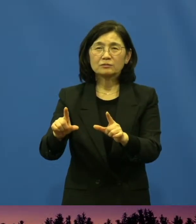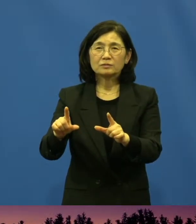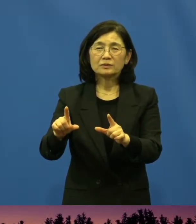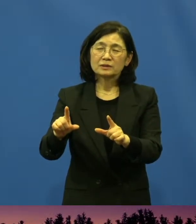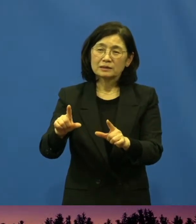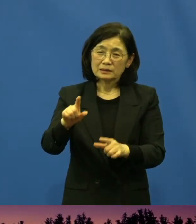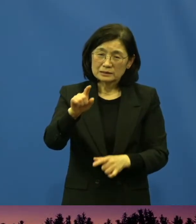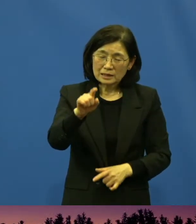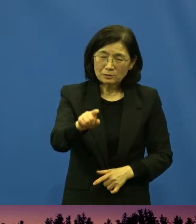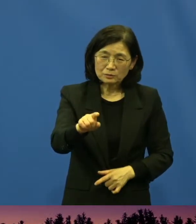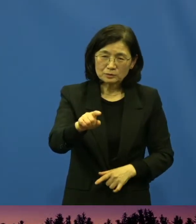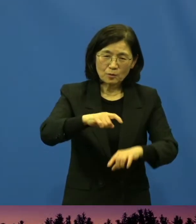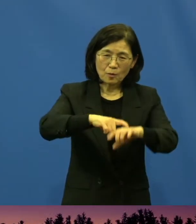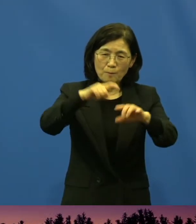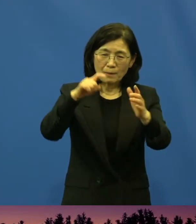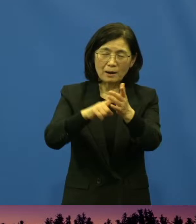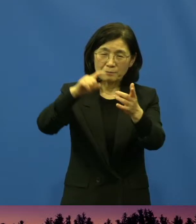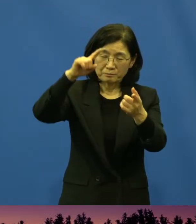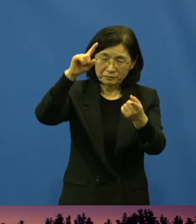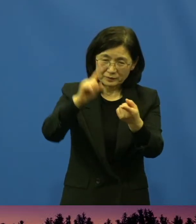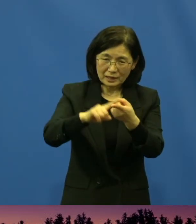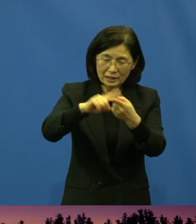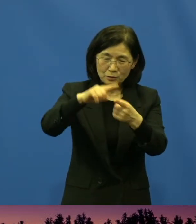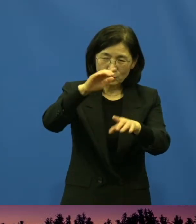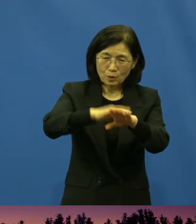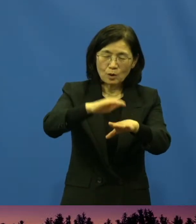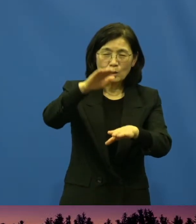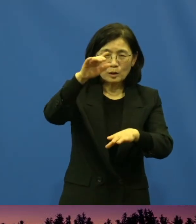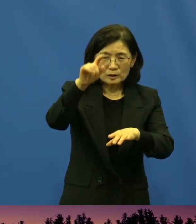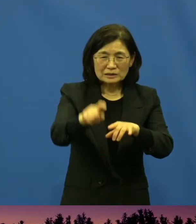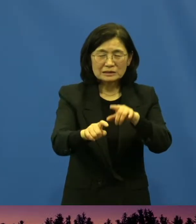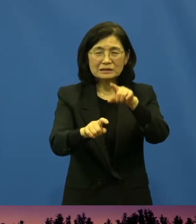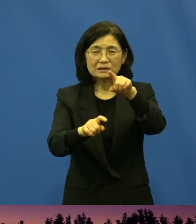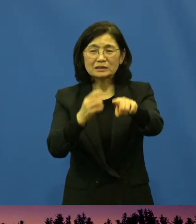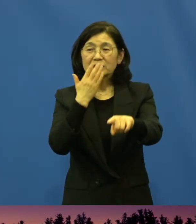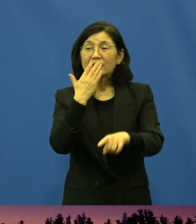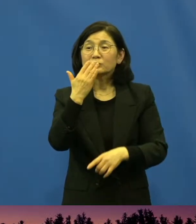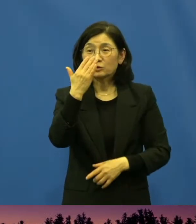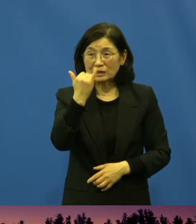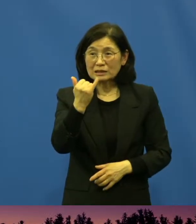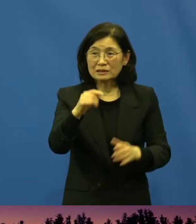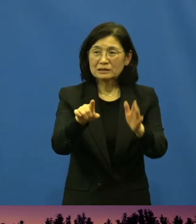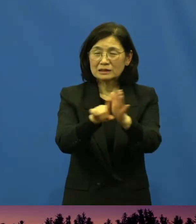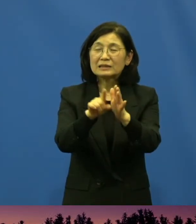현실로 살아낼 수 있는 실력을 갖춘 신자들,